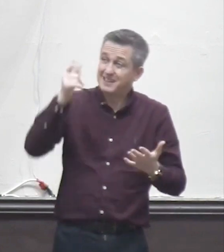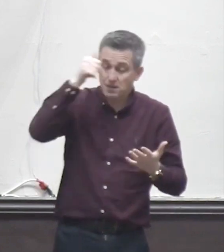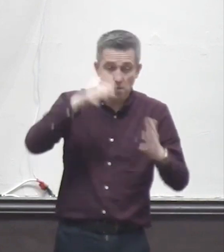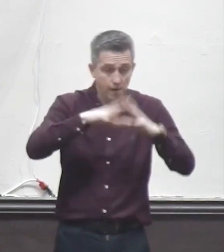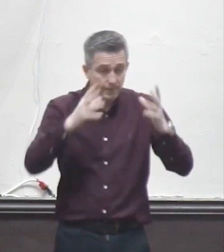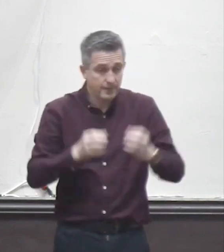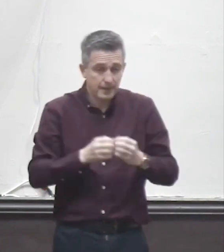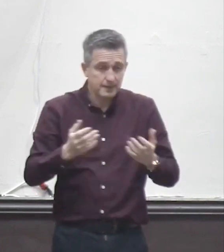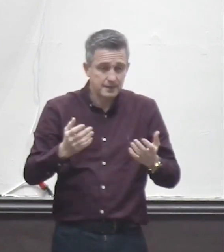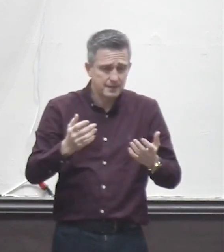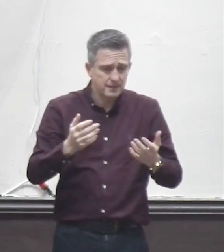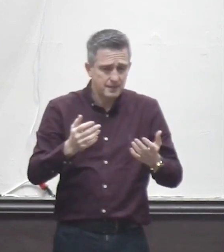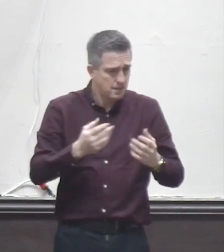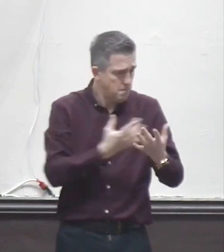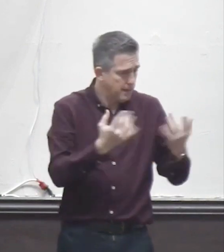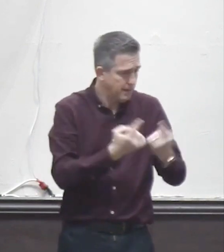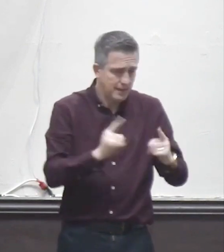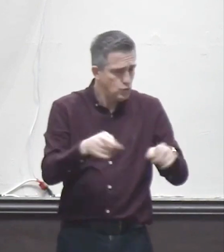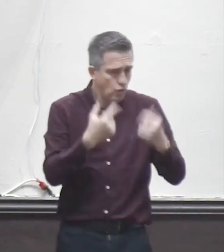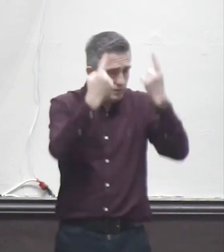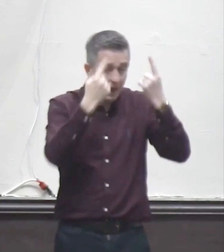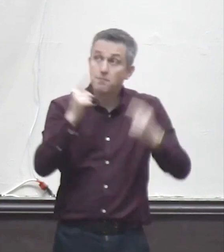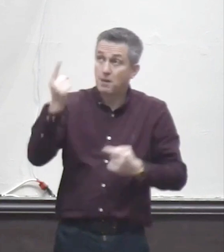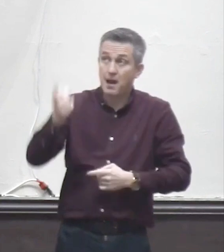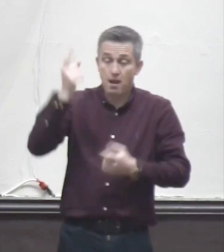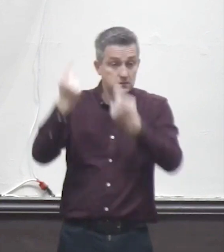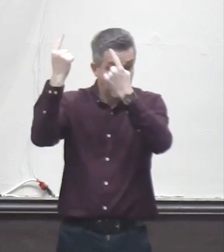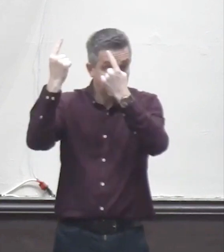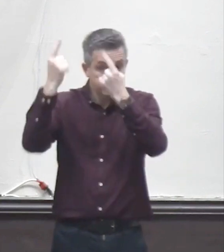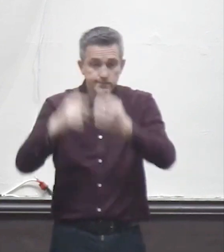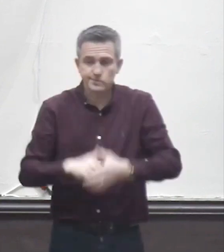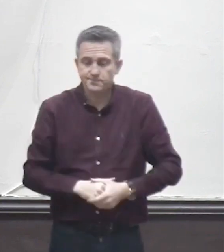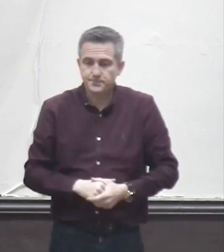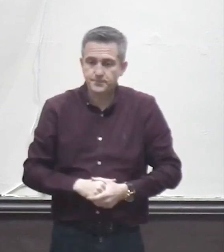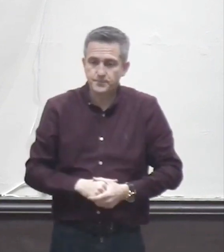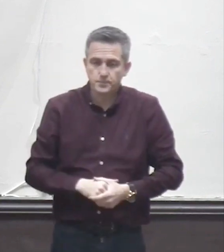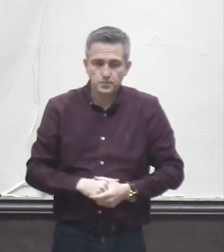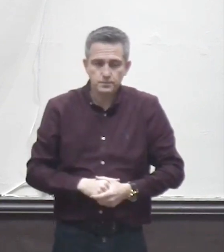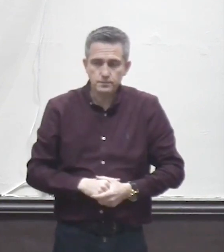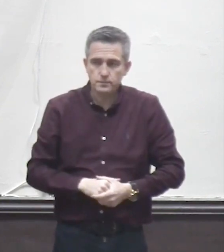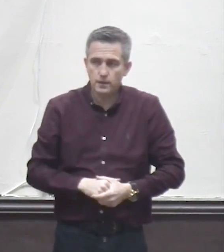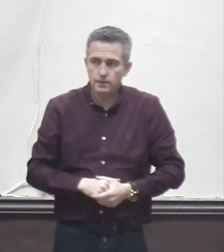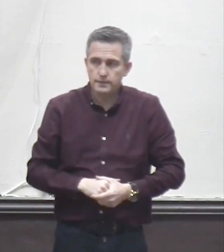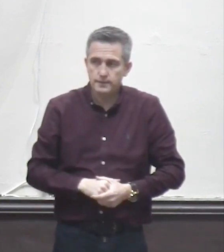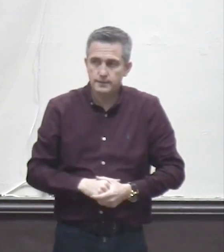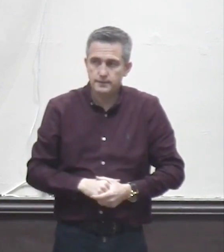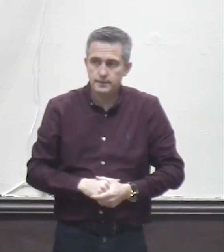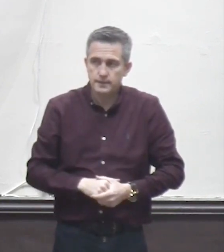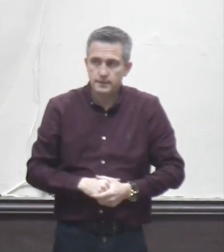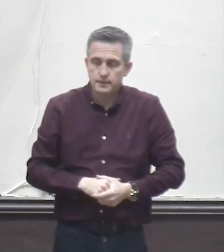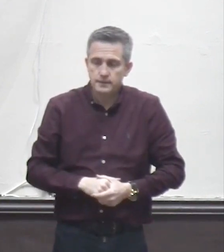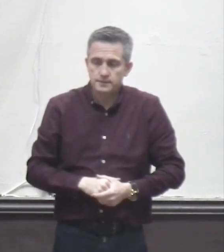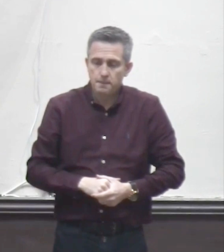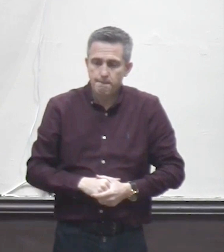and that which we cannot comprehend. But then, if we said, وَالْعِيَاذُ